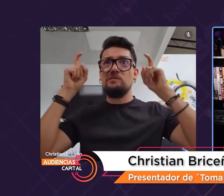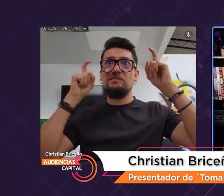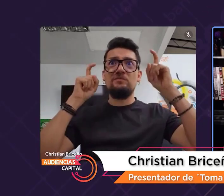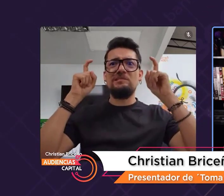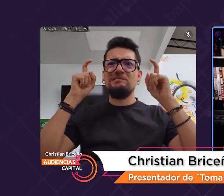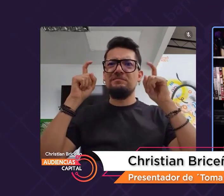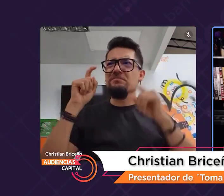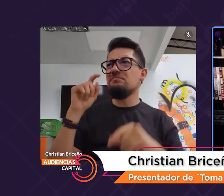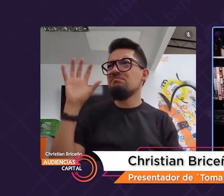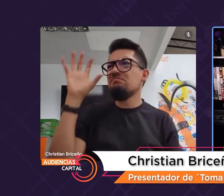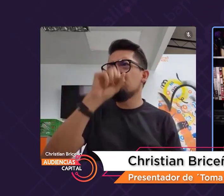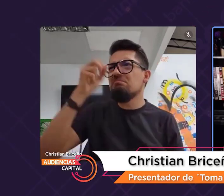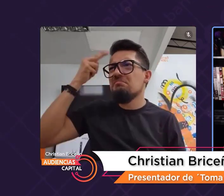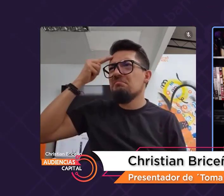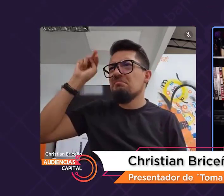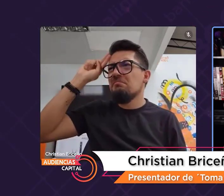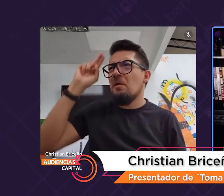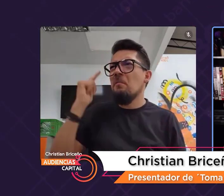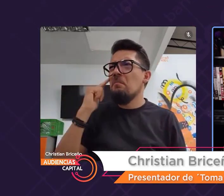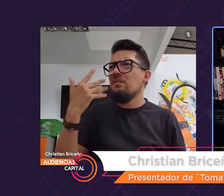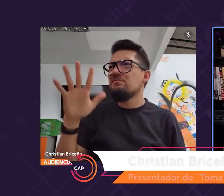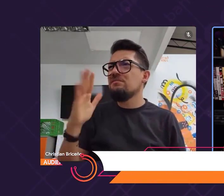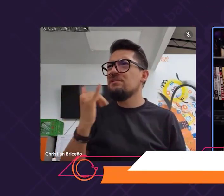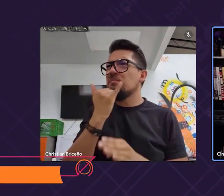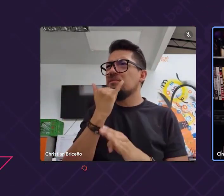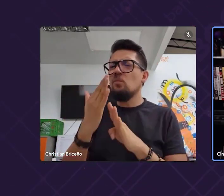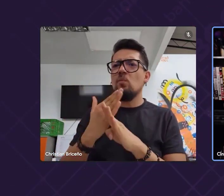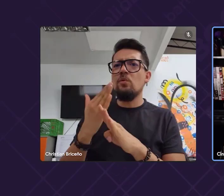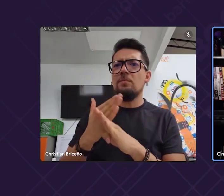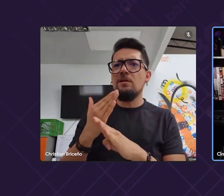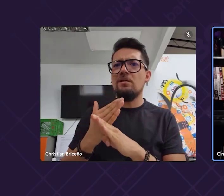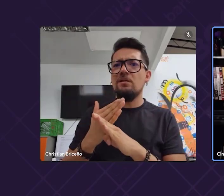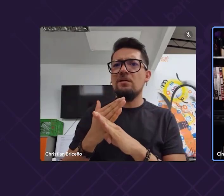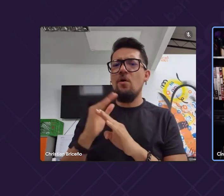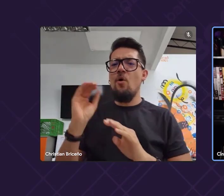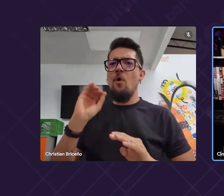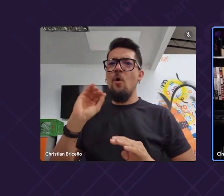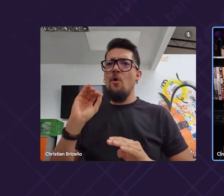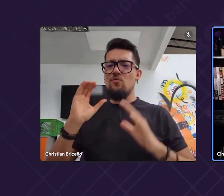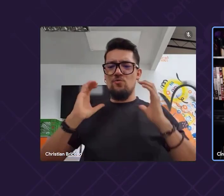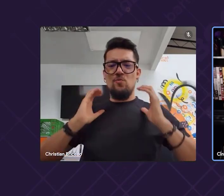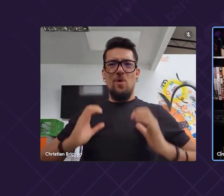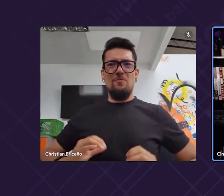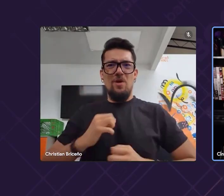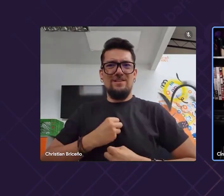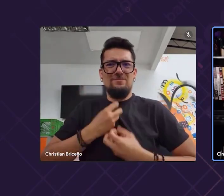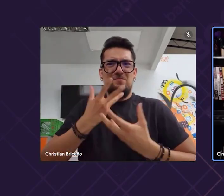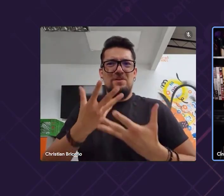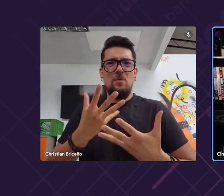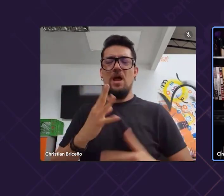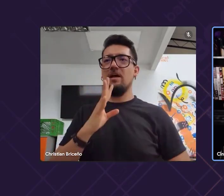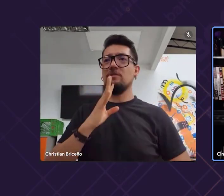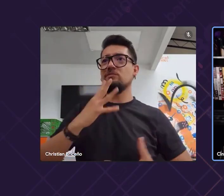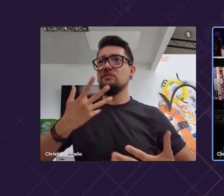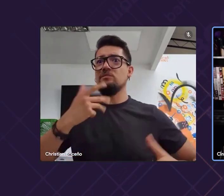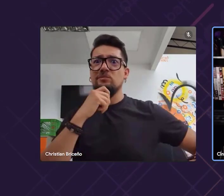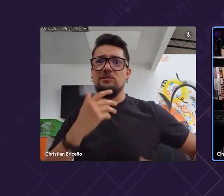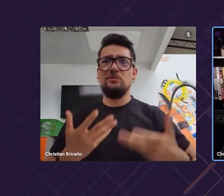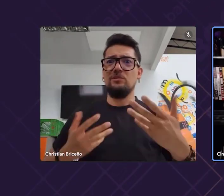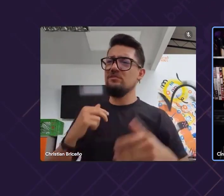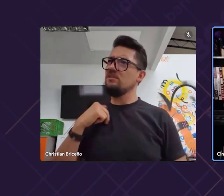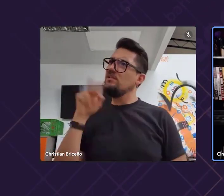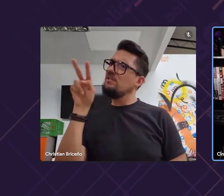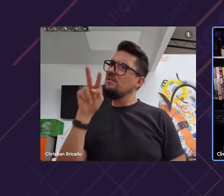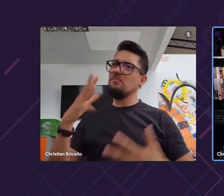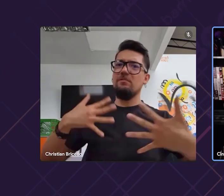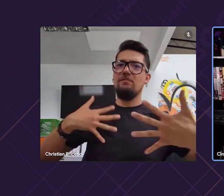solamente tal vez veía la cara o los gestos que hacían los presentadores, y yo a través de sus gestos yo trataba de interpretar si era una